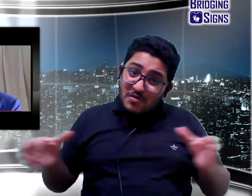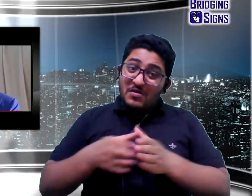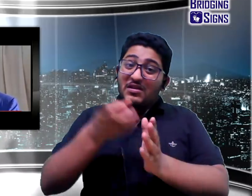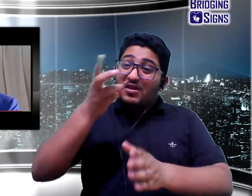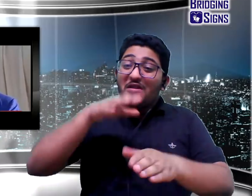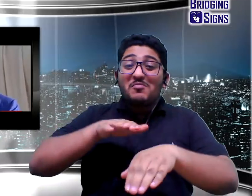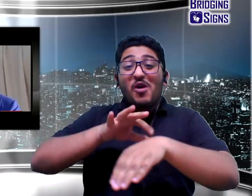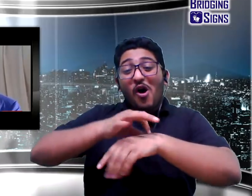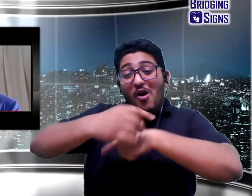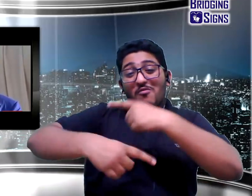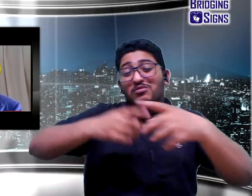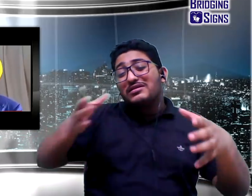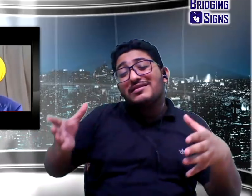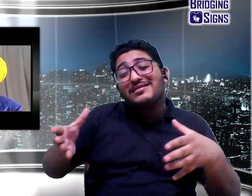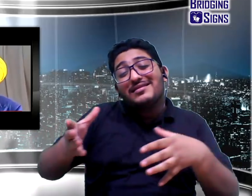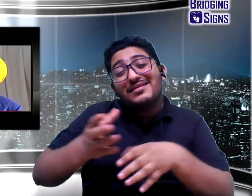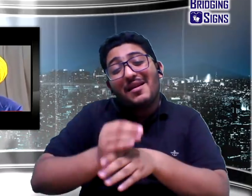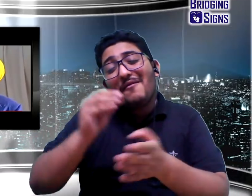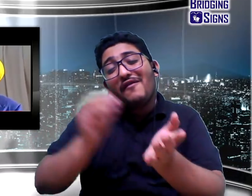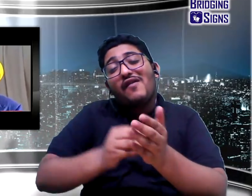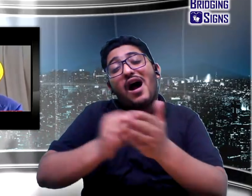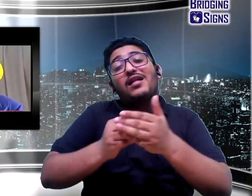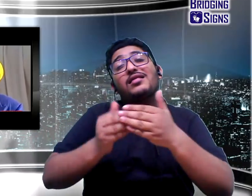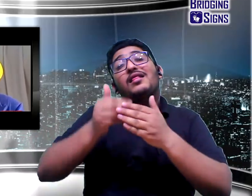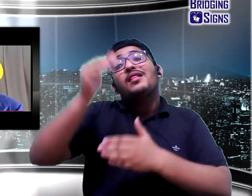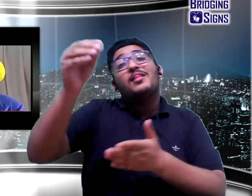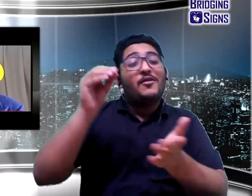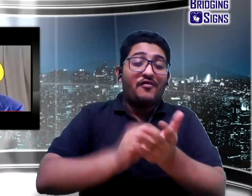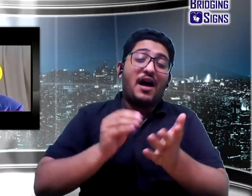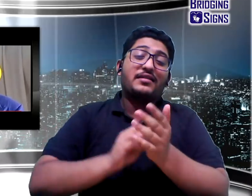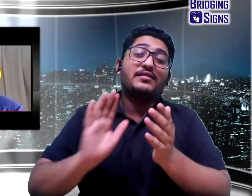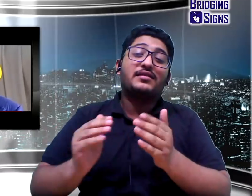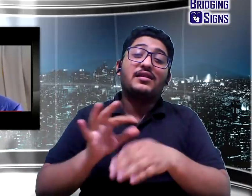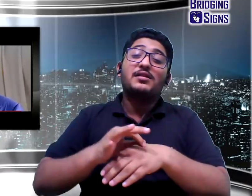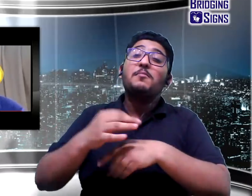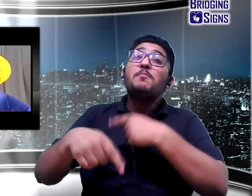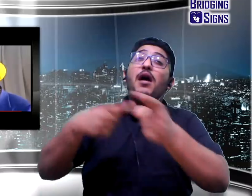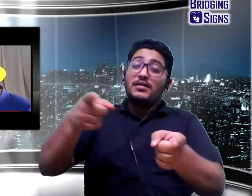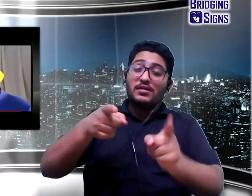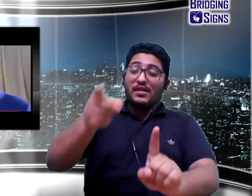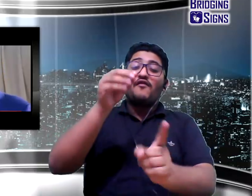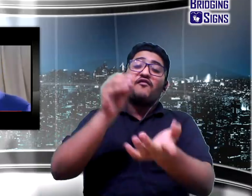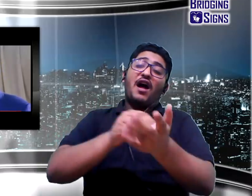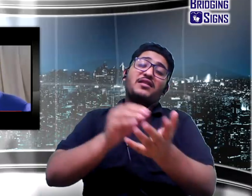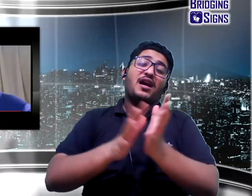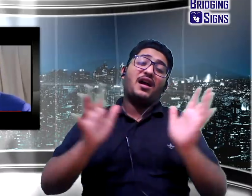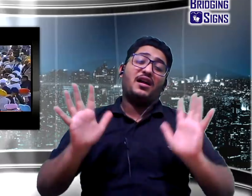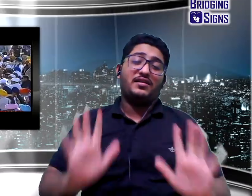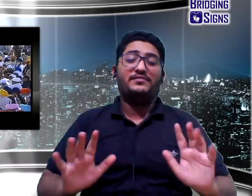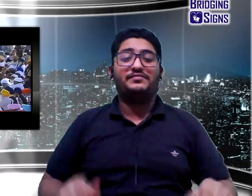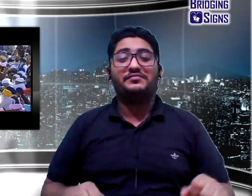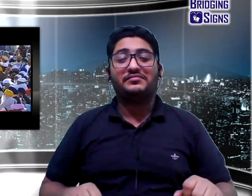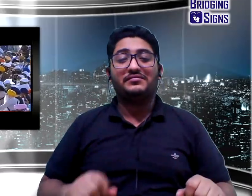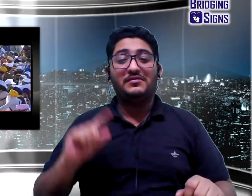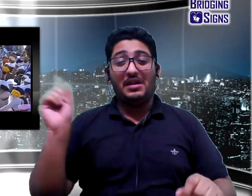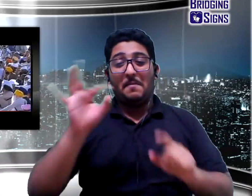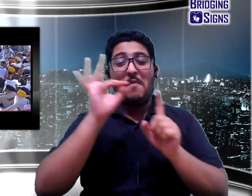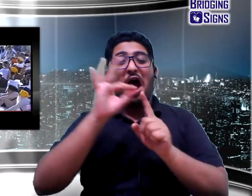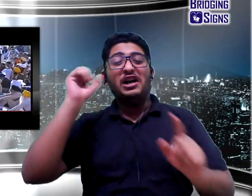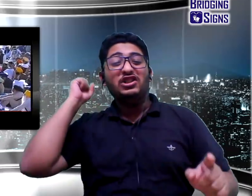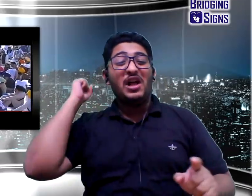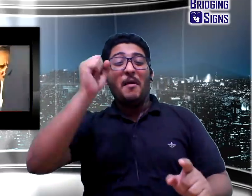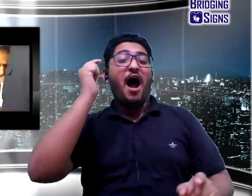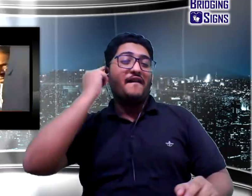ਪੁੱਤਰਾਂ ਨੂੰ ਮੁਰਸ਼ਦ ਦੀ ਰਾਹ ਤੇ ਪਾਉਣ ਦੀ ਹੈ, ਮੁਰਸ਼ਦ ਦੀ ਰਾਹ ਤੇ ਪਾਉਣ ਦੀ ਹੈ।